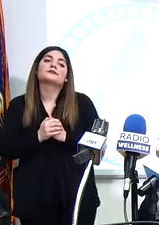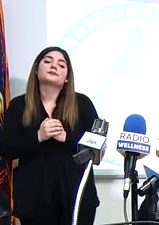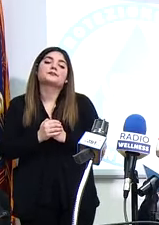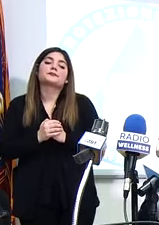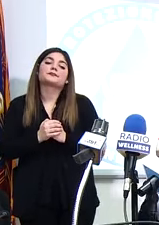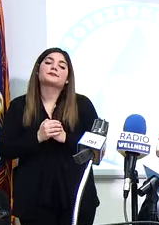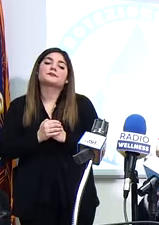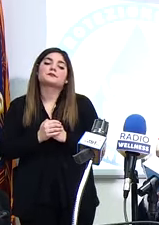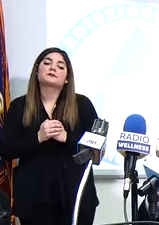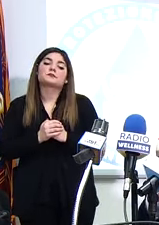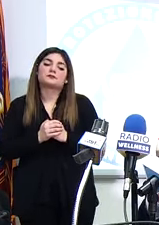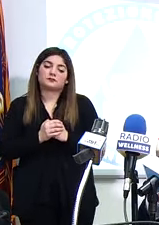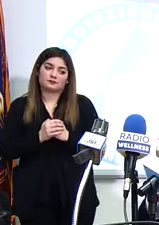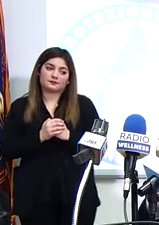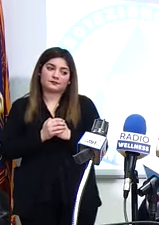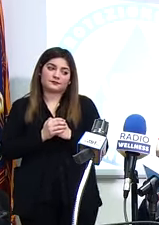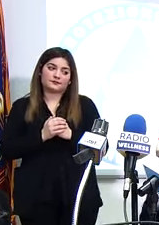senso che